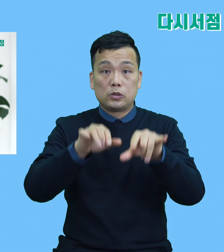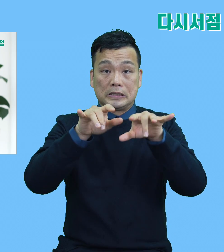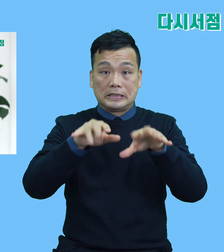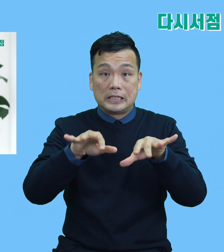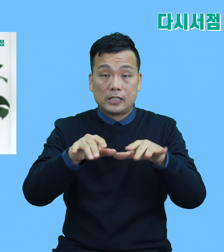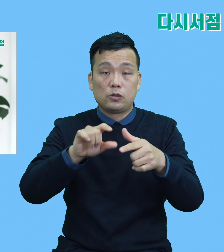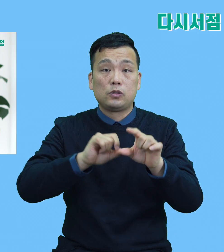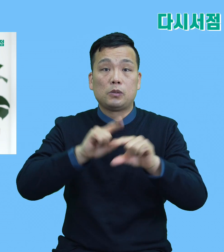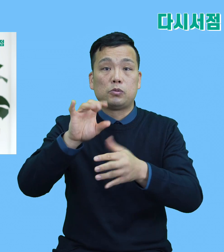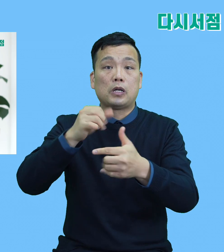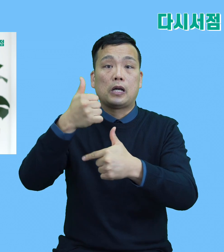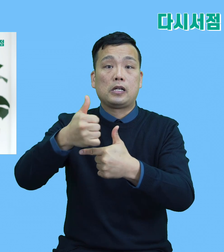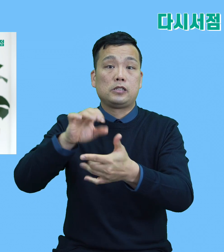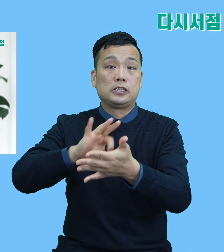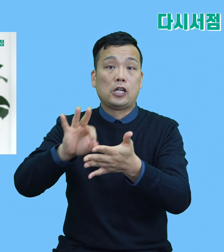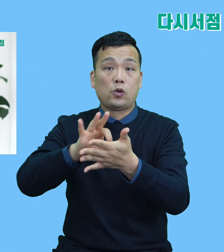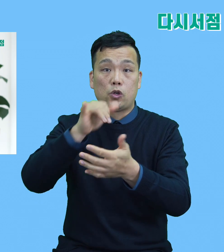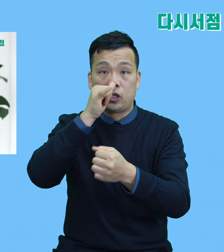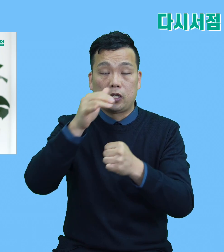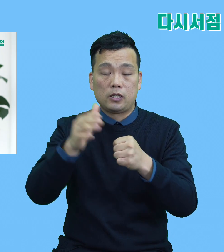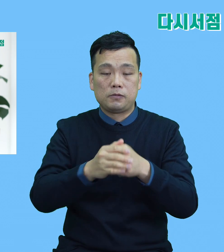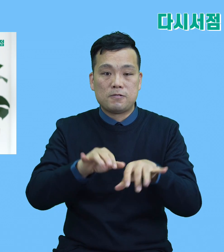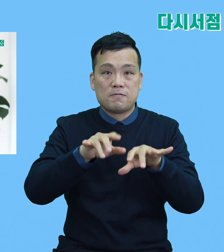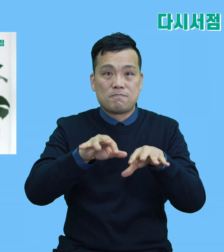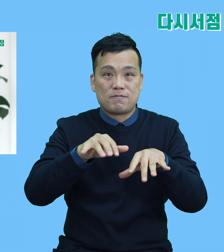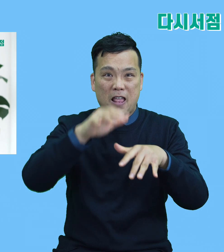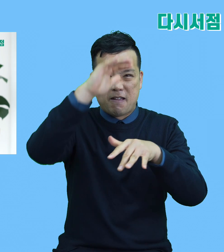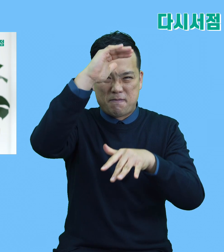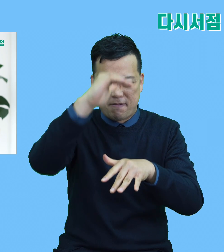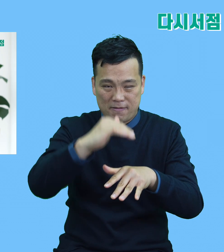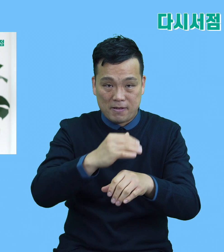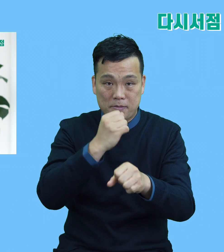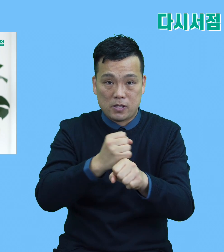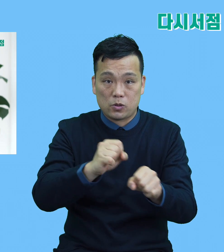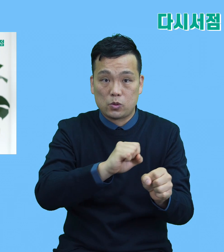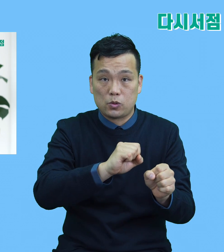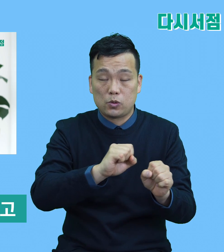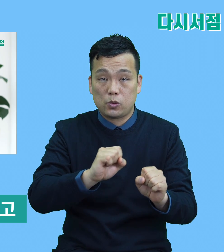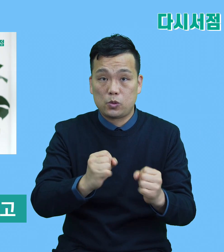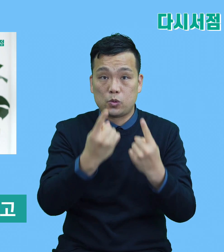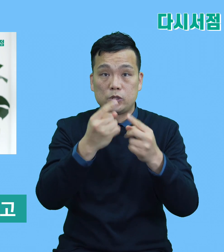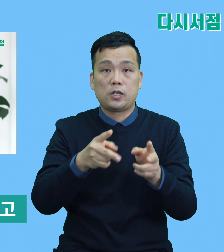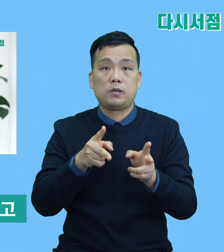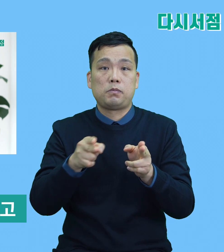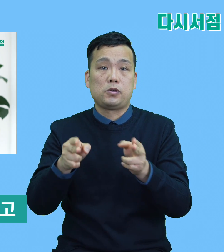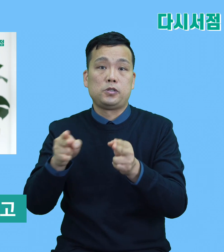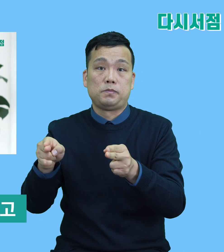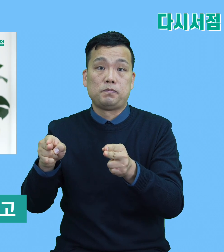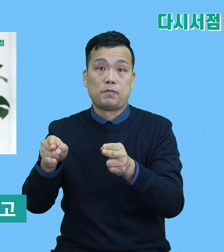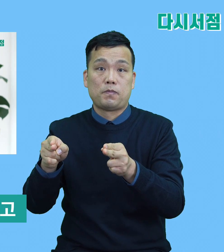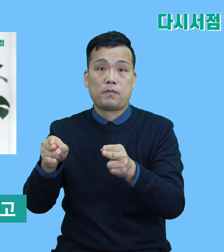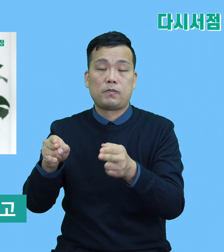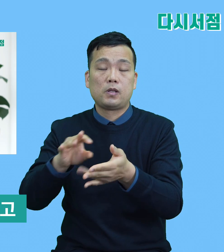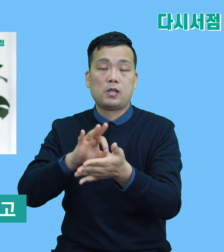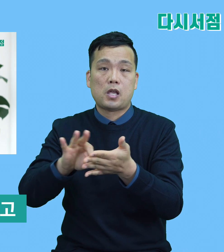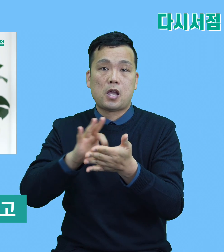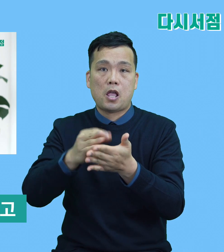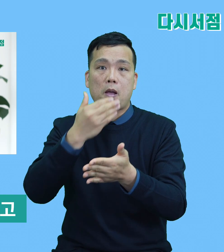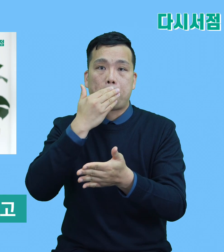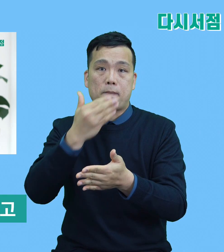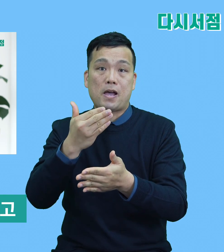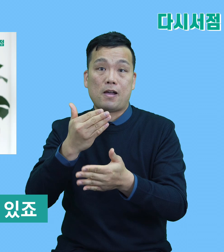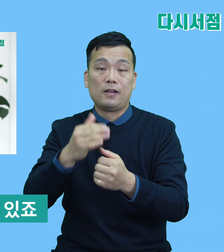쓰잖아요. 그러면은 원고 작성과 편집을 같이 이렇게 한꺼번에